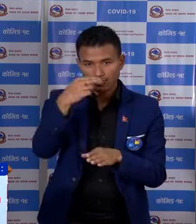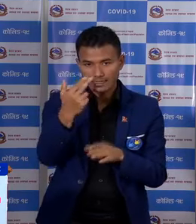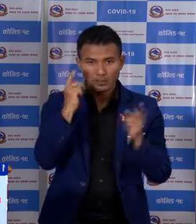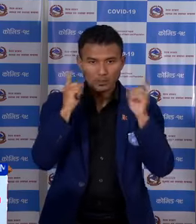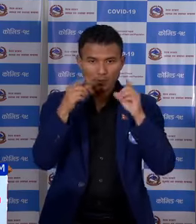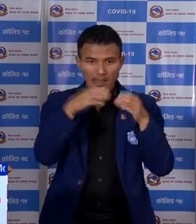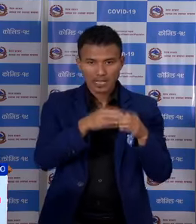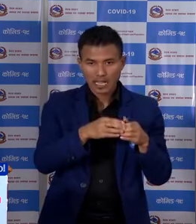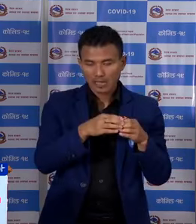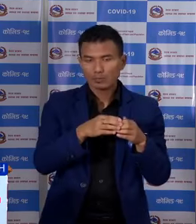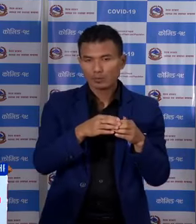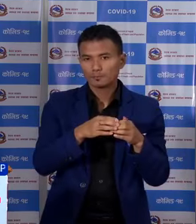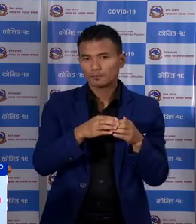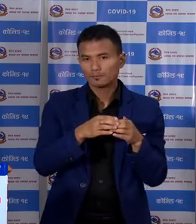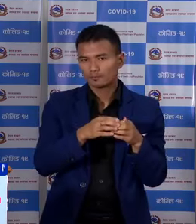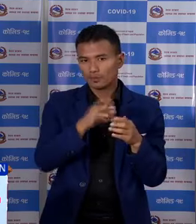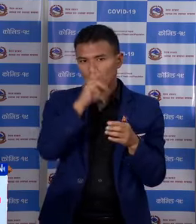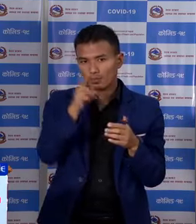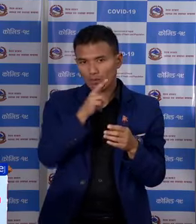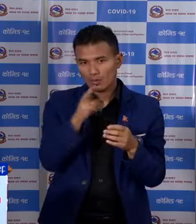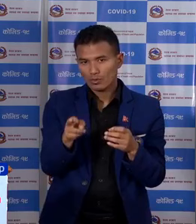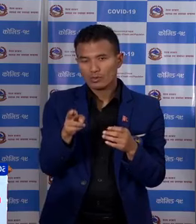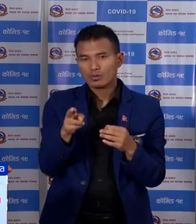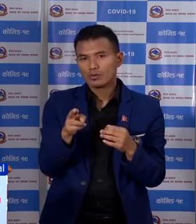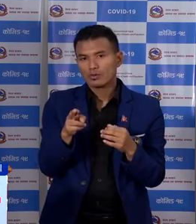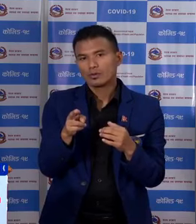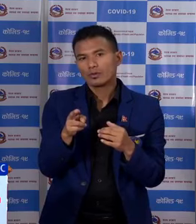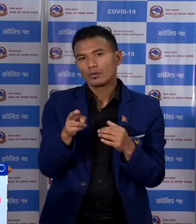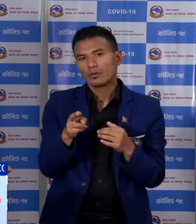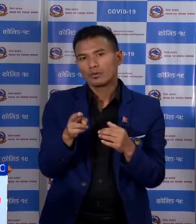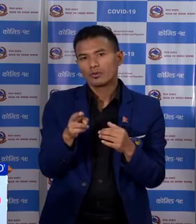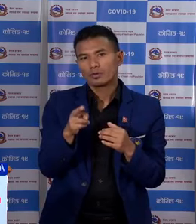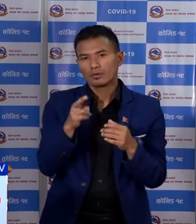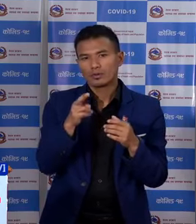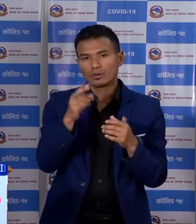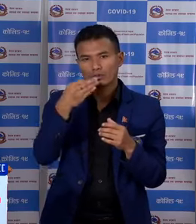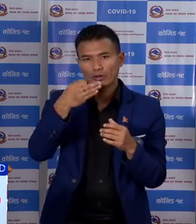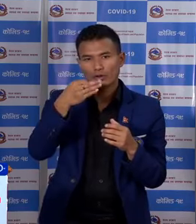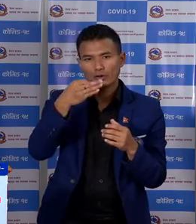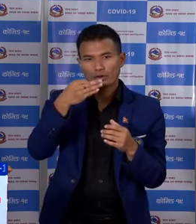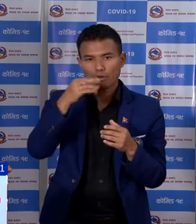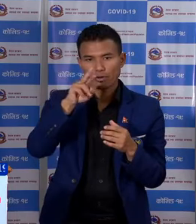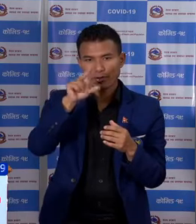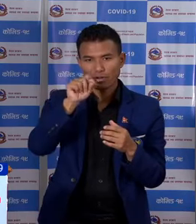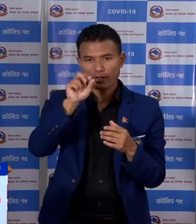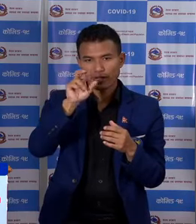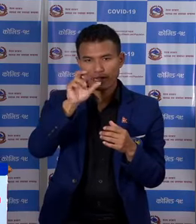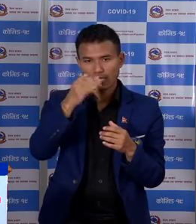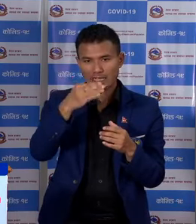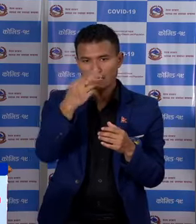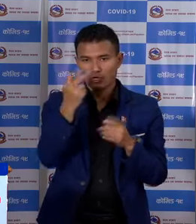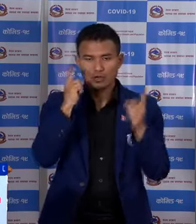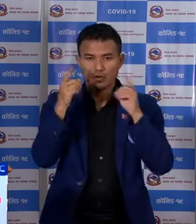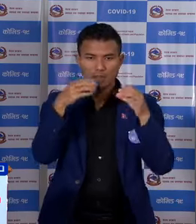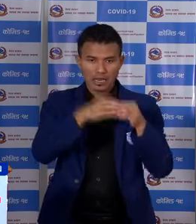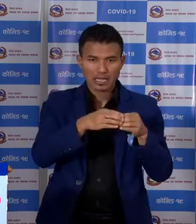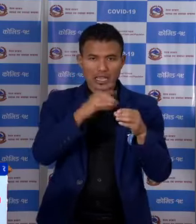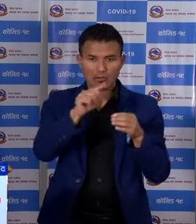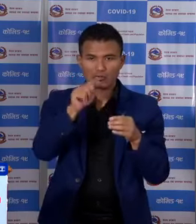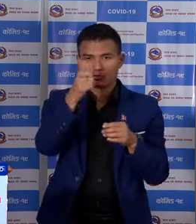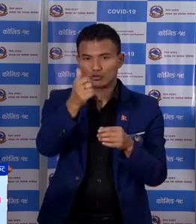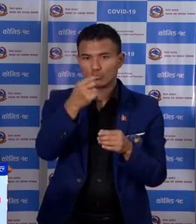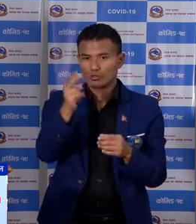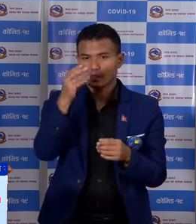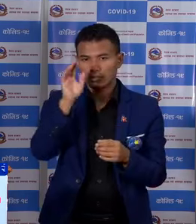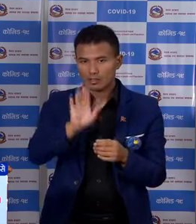नगरपाली का आठ